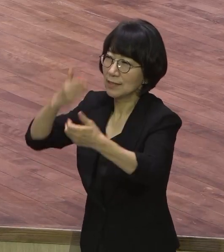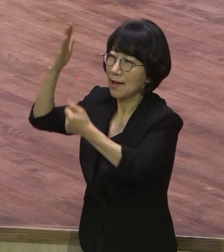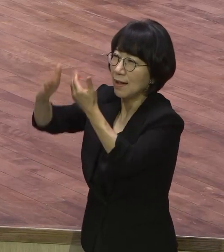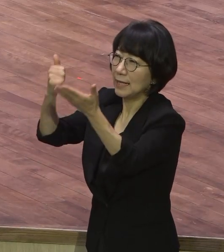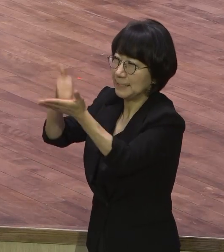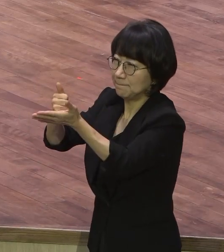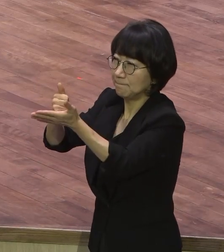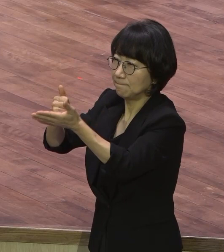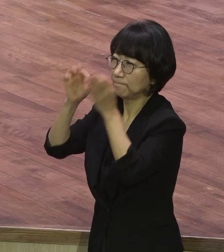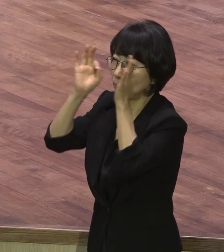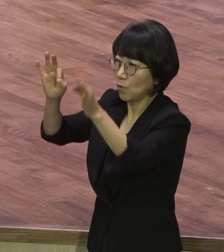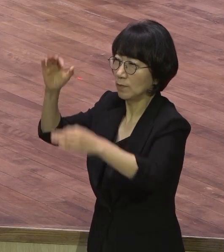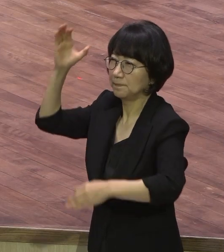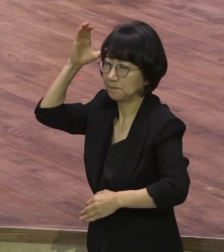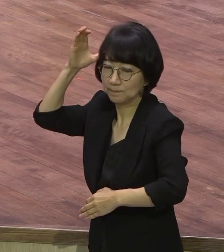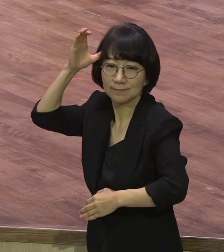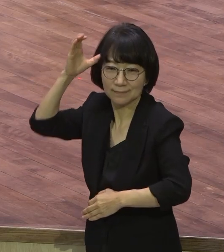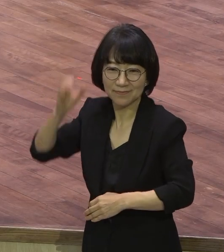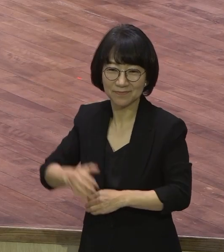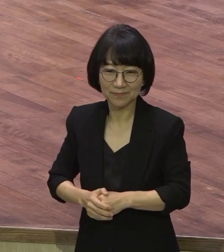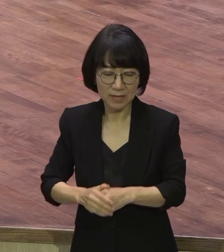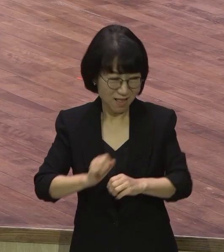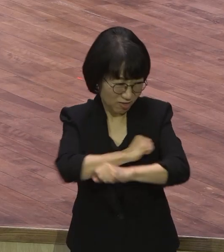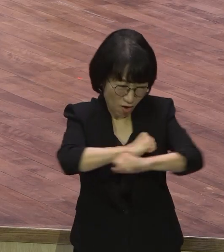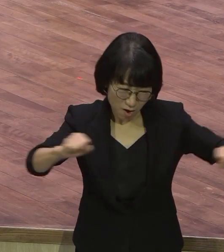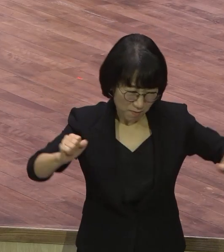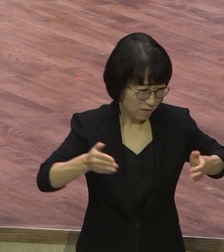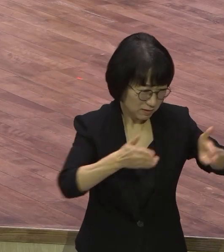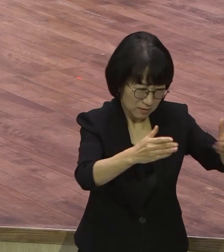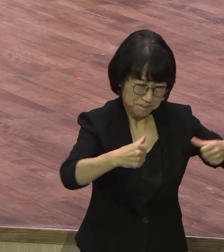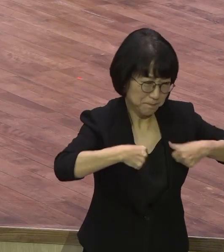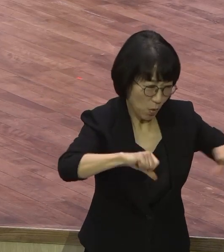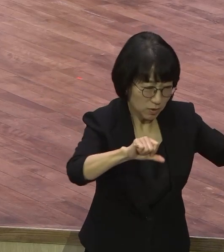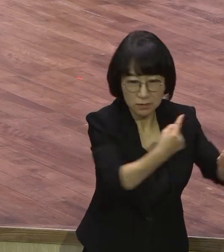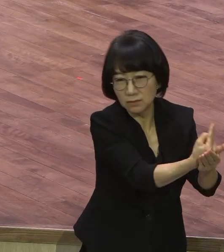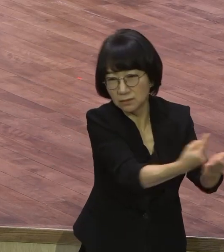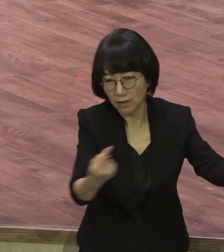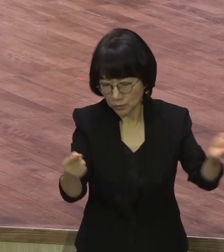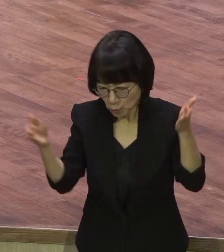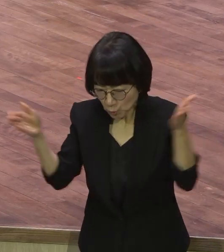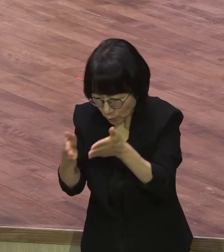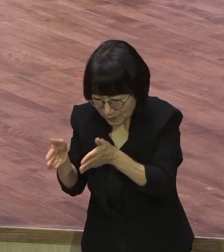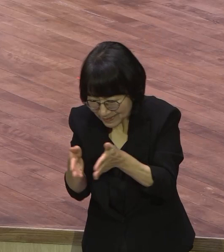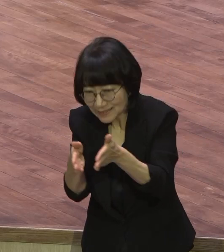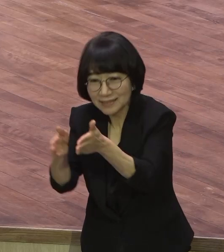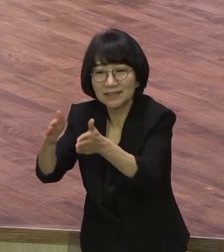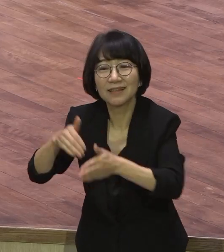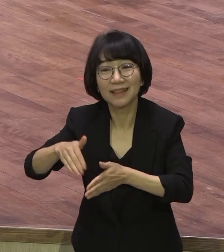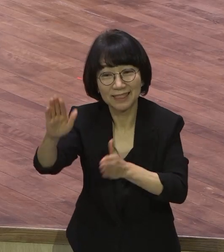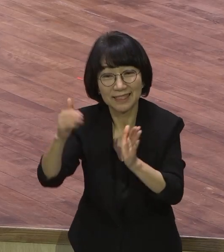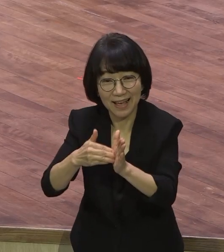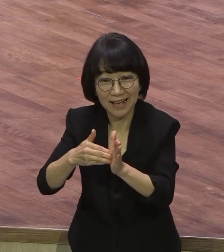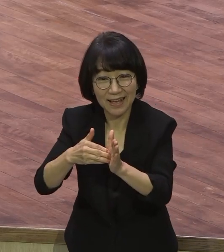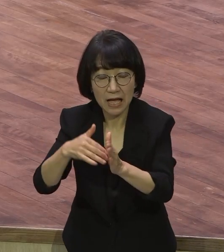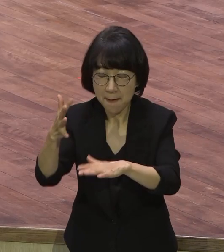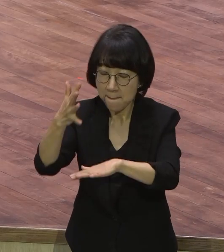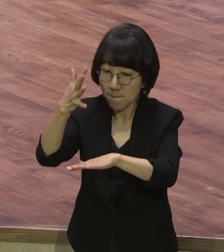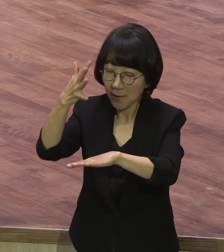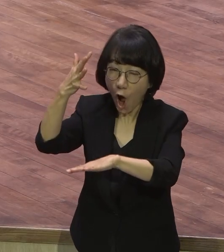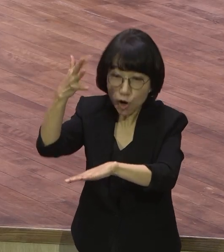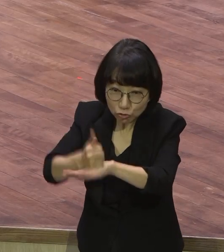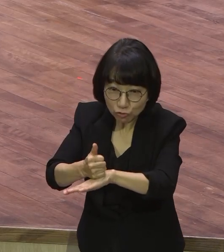넓은 길을 포기하고 좁은 길을 나온 것입니다. 그 결과 모세는 출애급 역사의